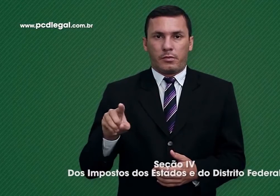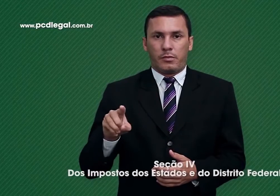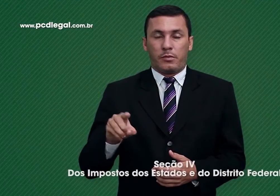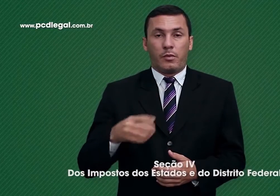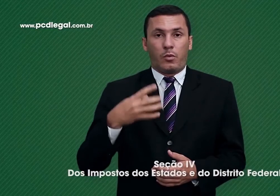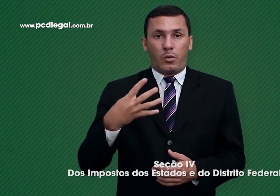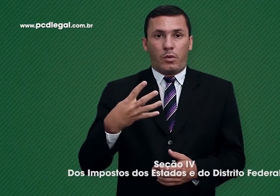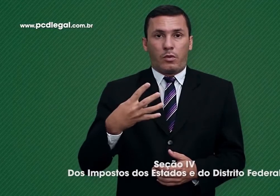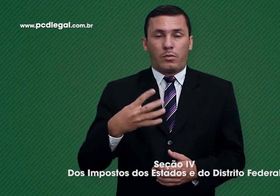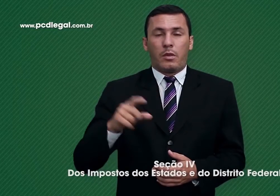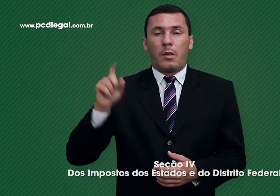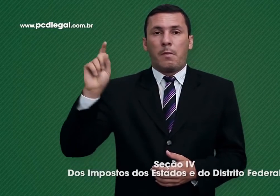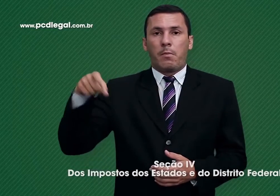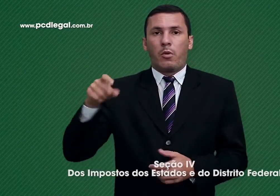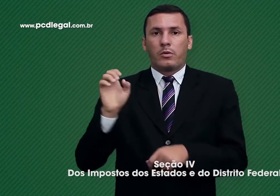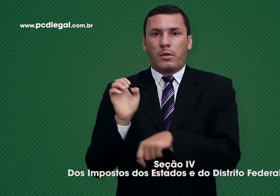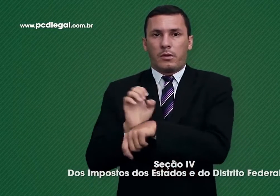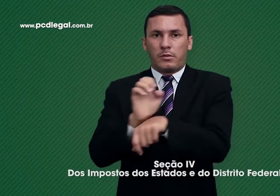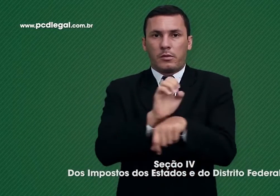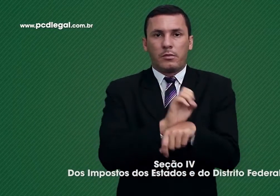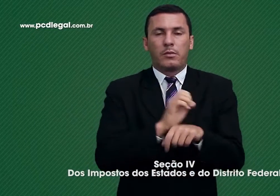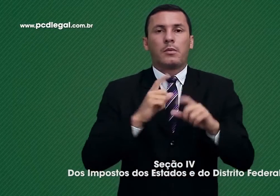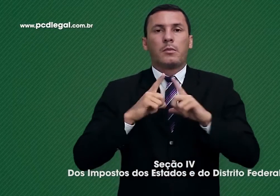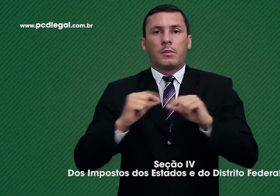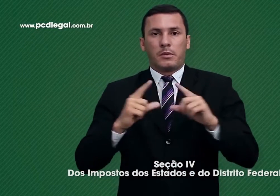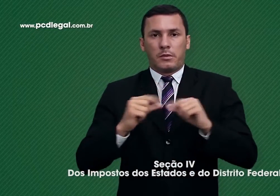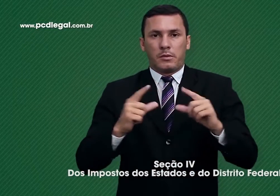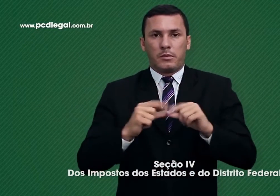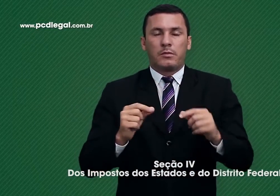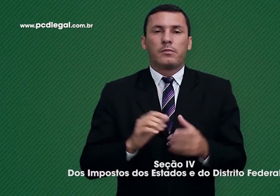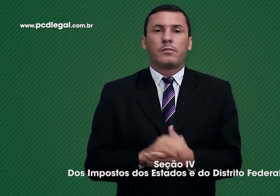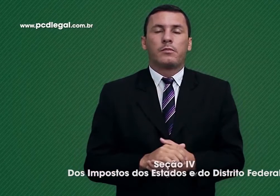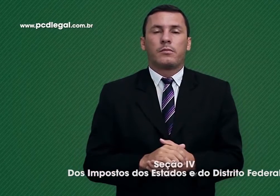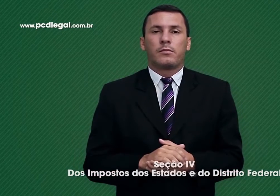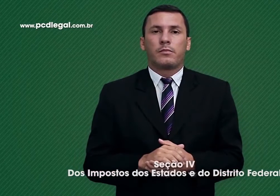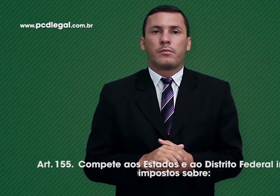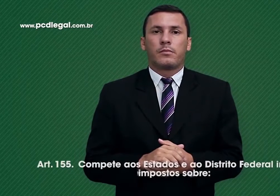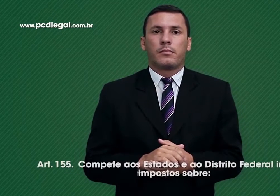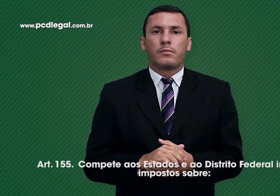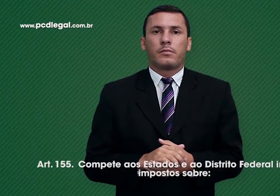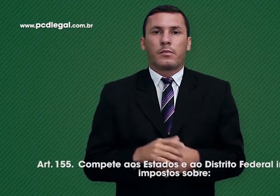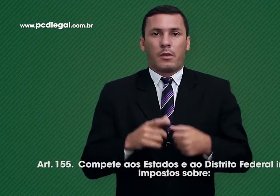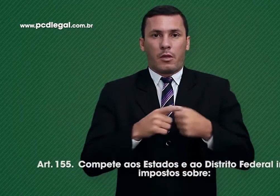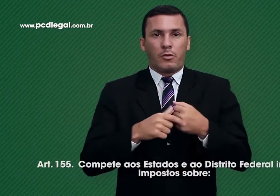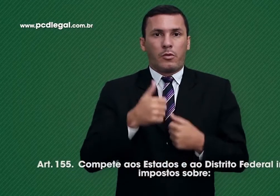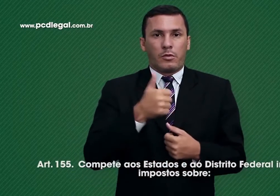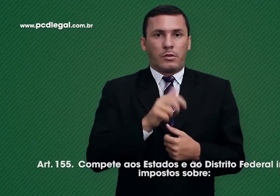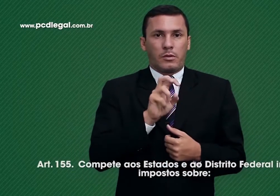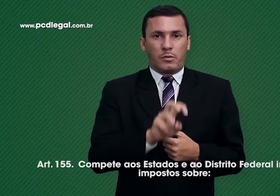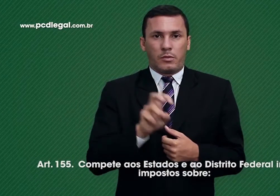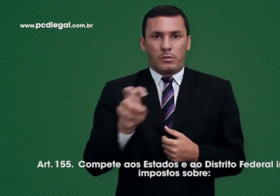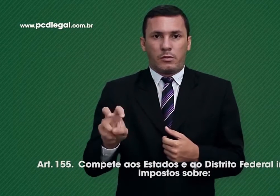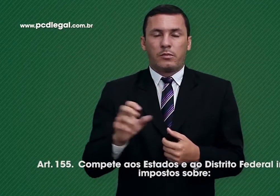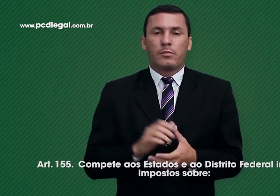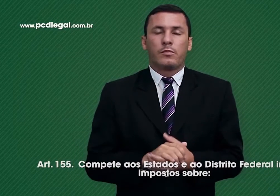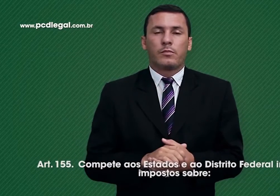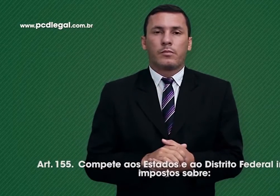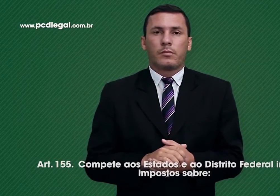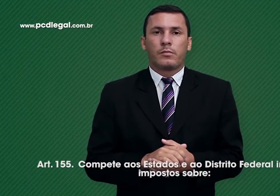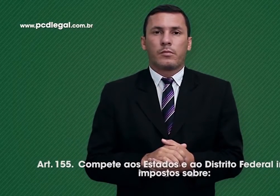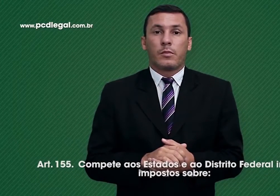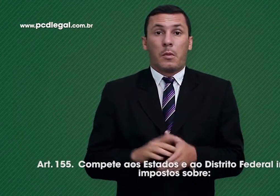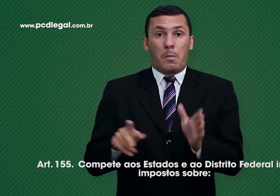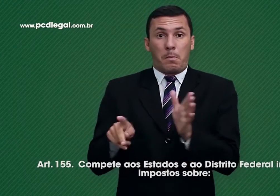Seção 4. Dos impostos dos Estados e do Distrito Federal. Artigo